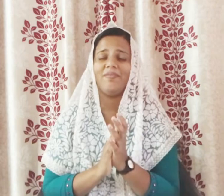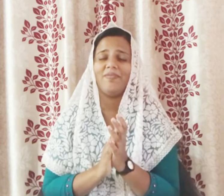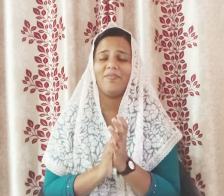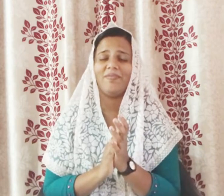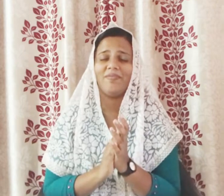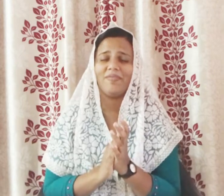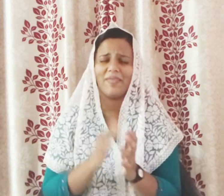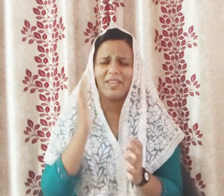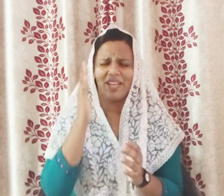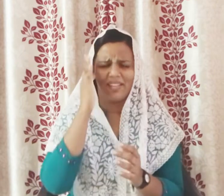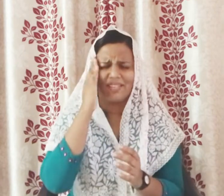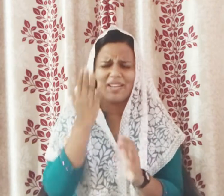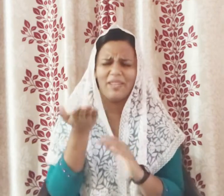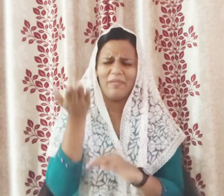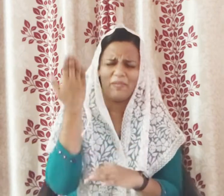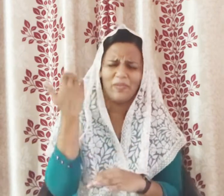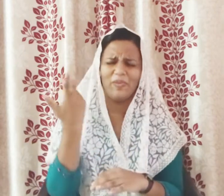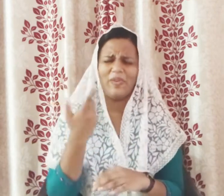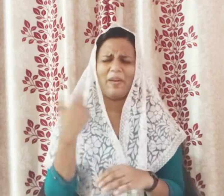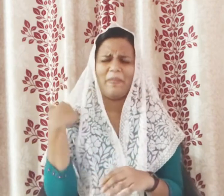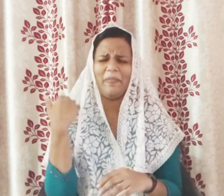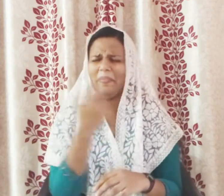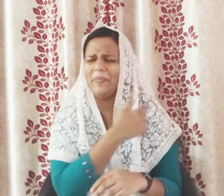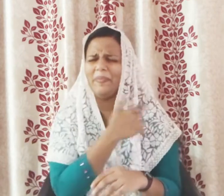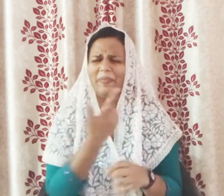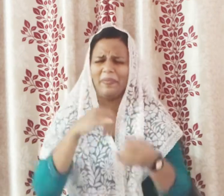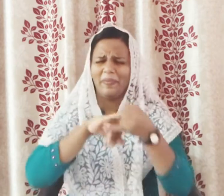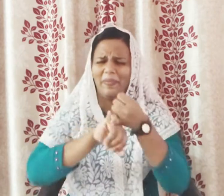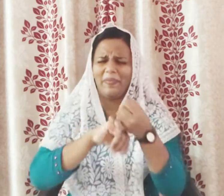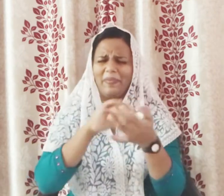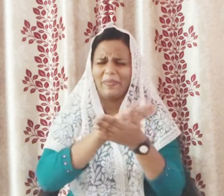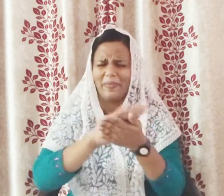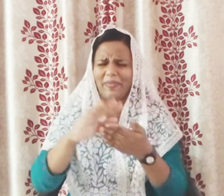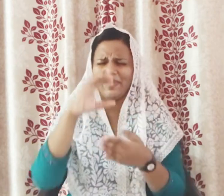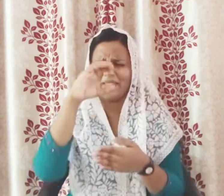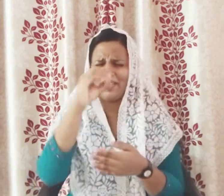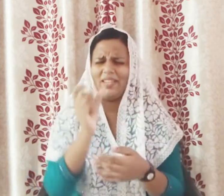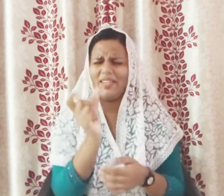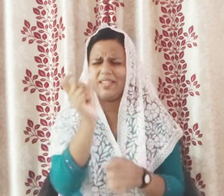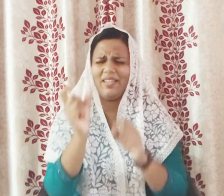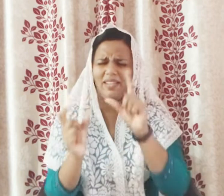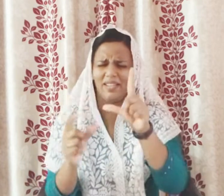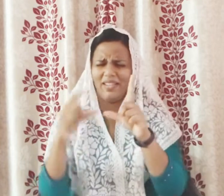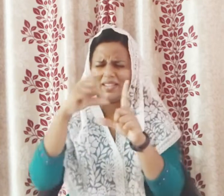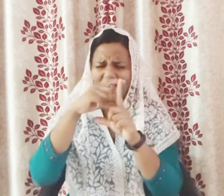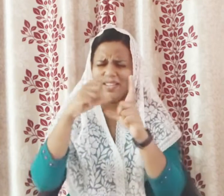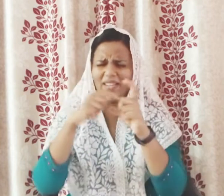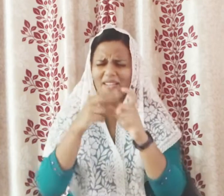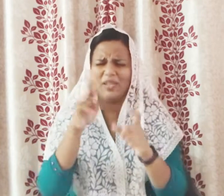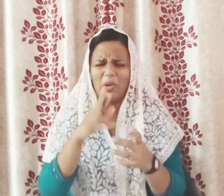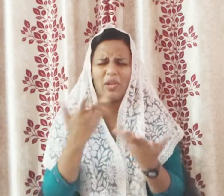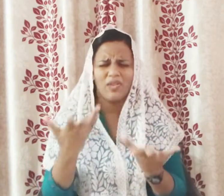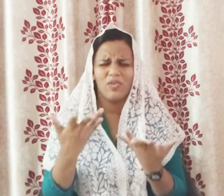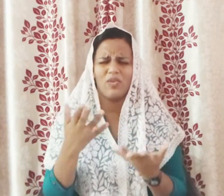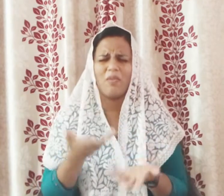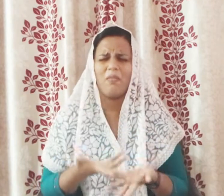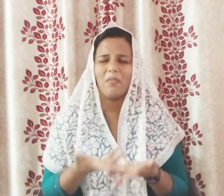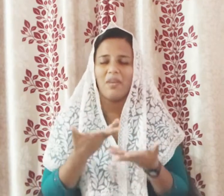ആമേൻ. ആമേൻ. തലയുടെ പുറകും ഭാഗത്ത് ആ രണ്ട് തോളിൻ്റെയും ഇടയിൽ ആമേൻ വേദനയാൽ ഭാരപ്പെടുന്നവർ, എന്തോ ബുദ്ധിമുട്ടിനാൽ